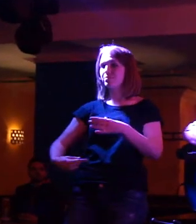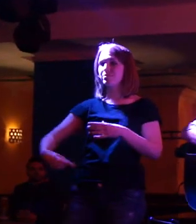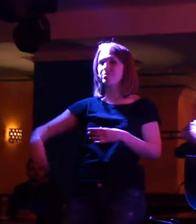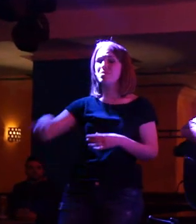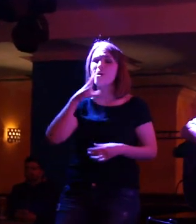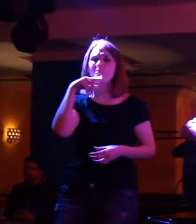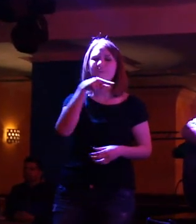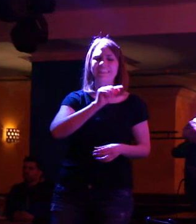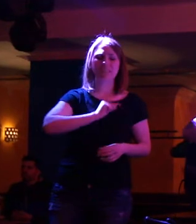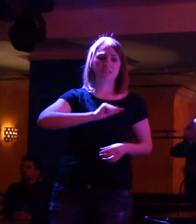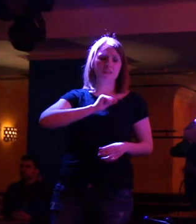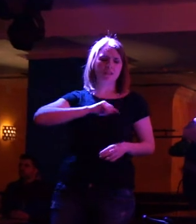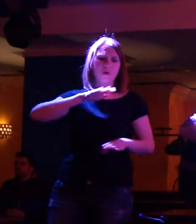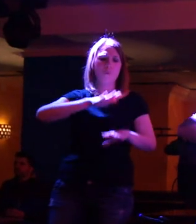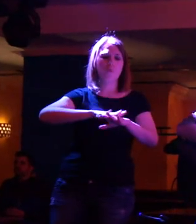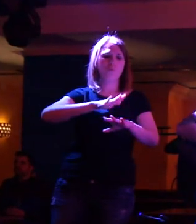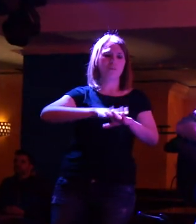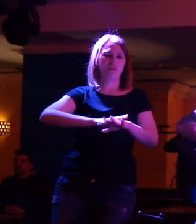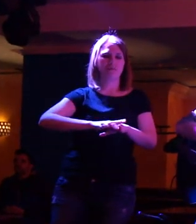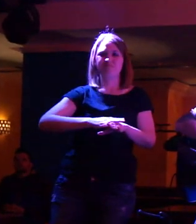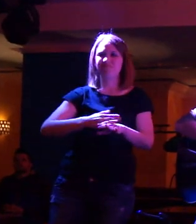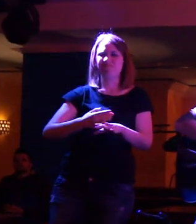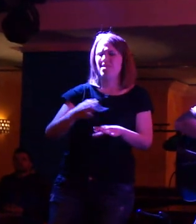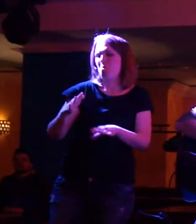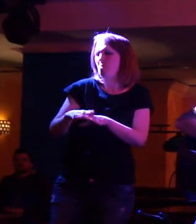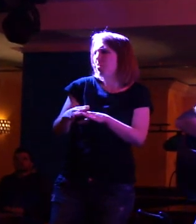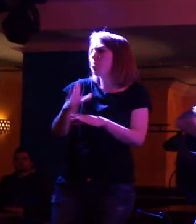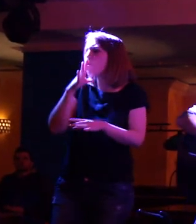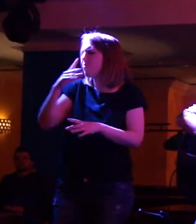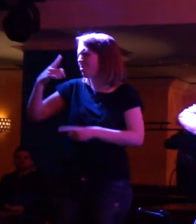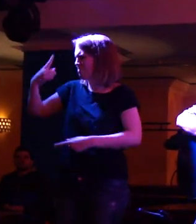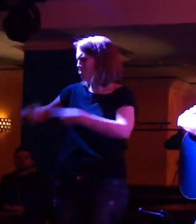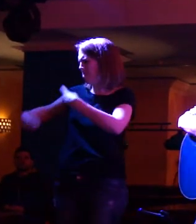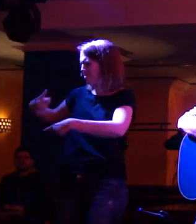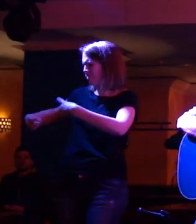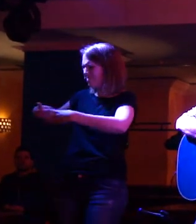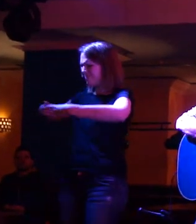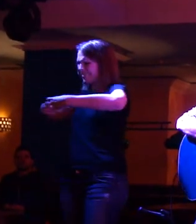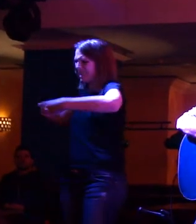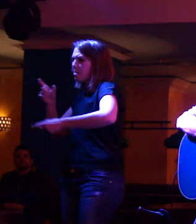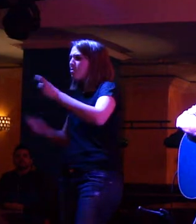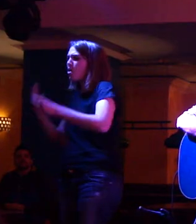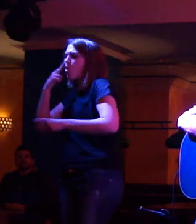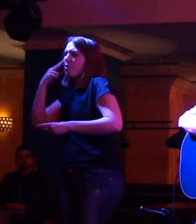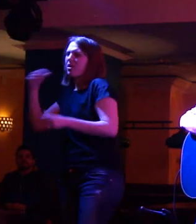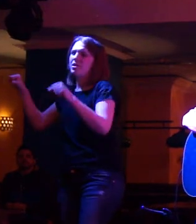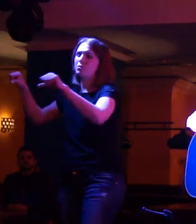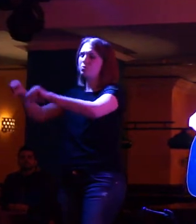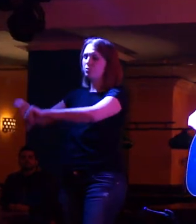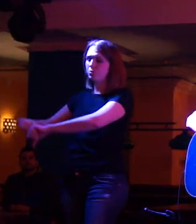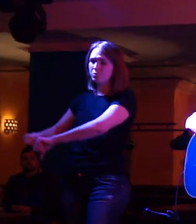de ser culpable de las guerras pierden los